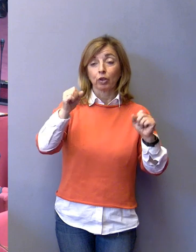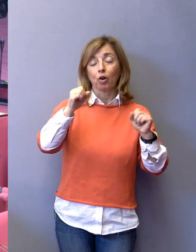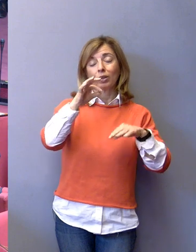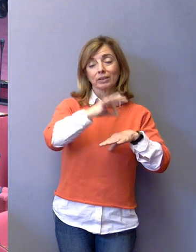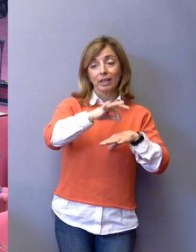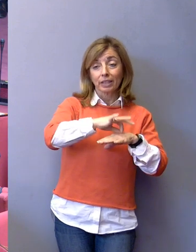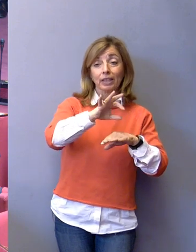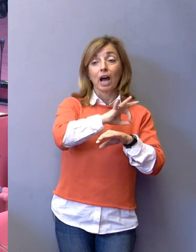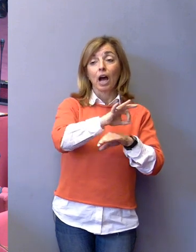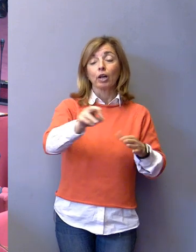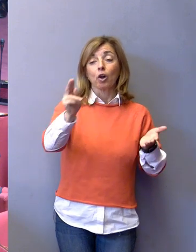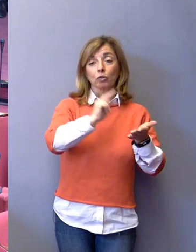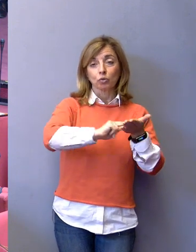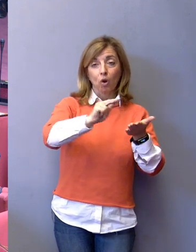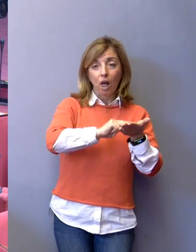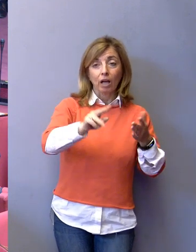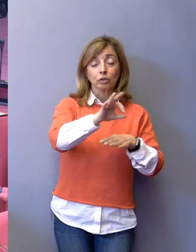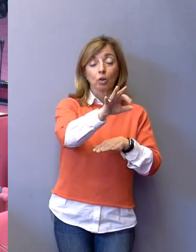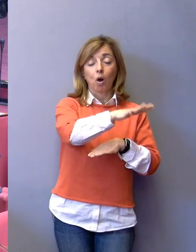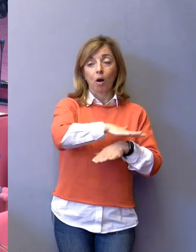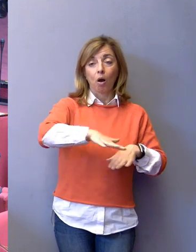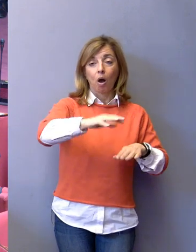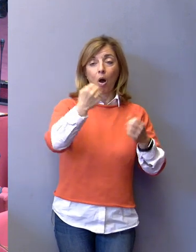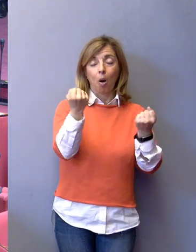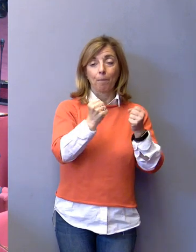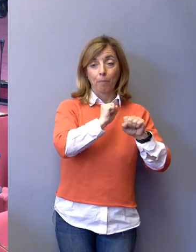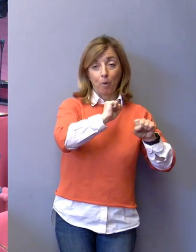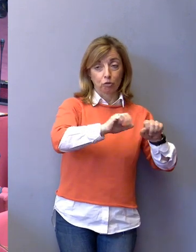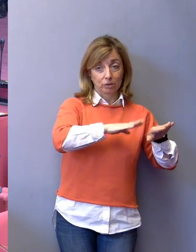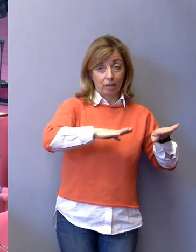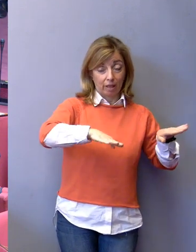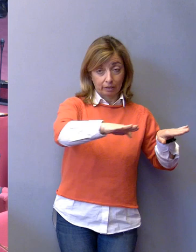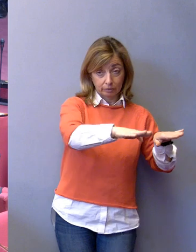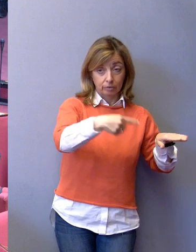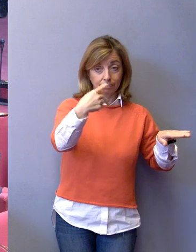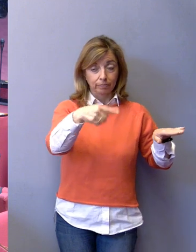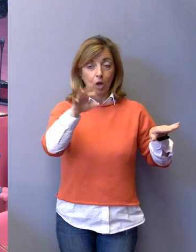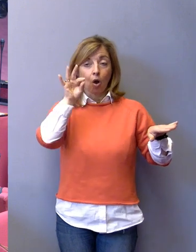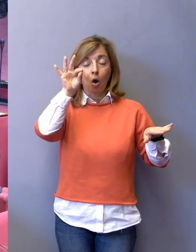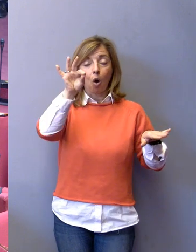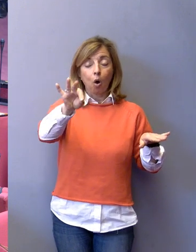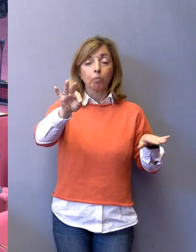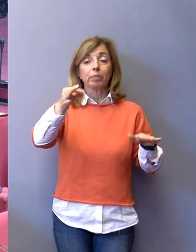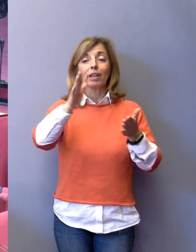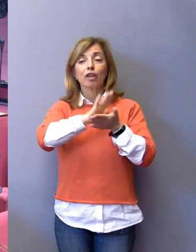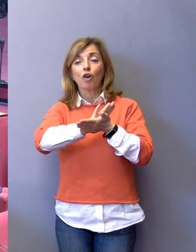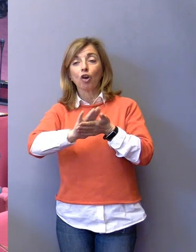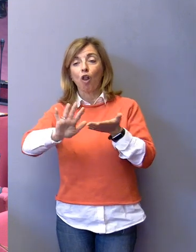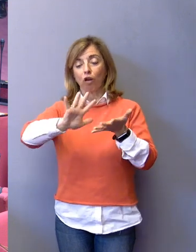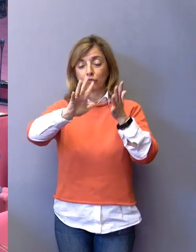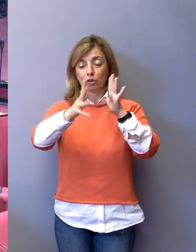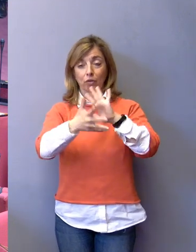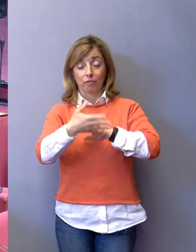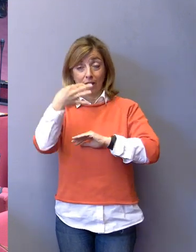scolastico e parcheggio in superficie rendendo così più efficace l'obiettivo ecologico e di compatibilità